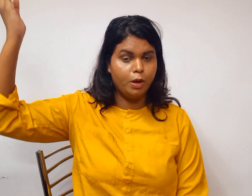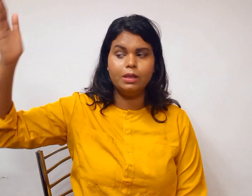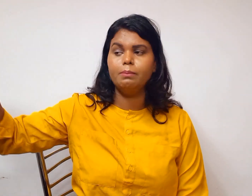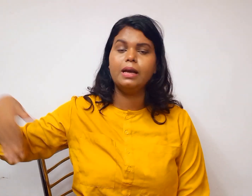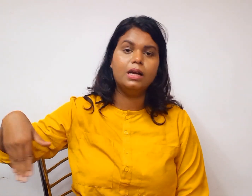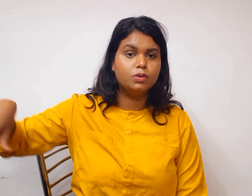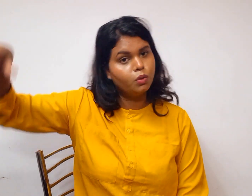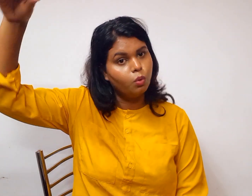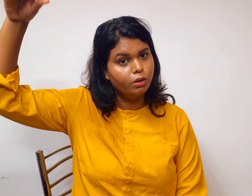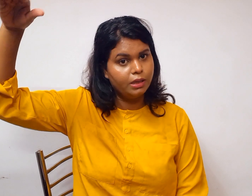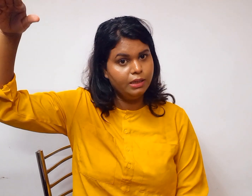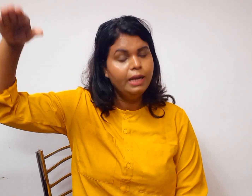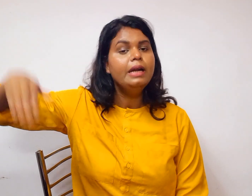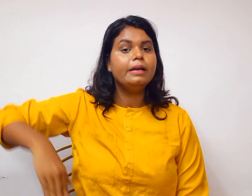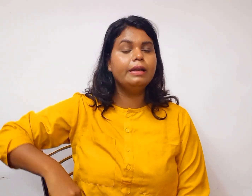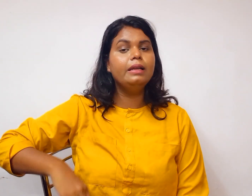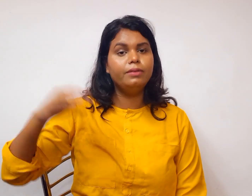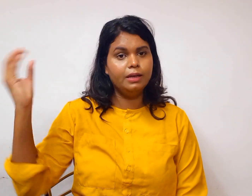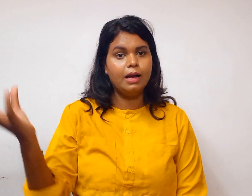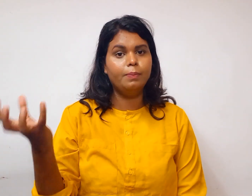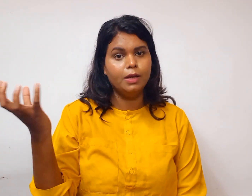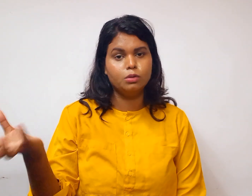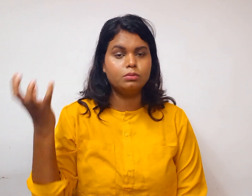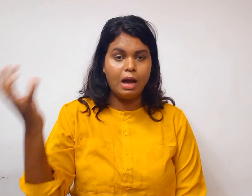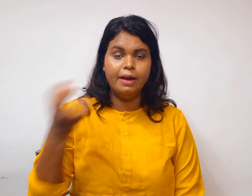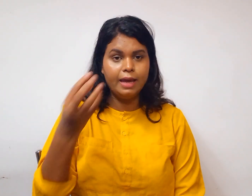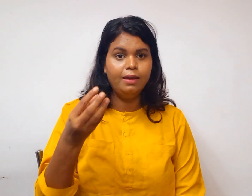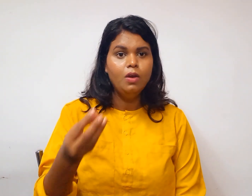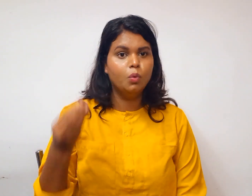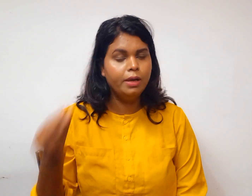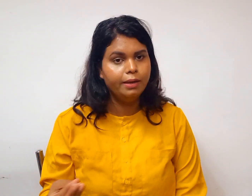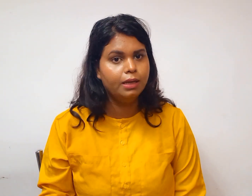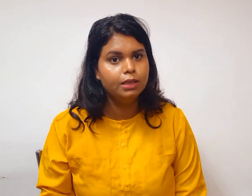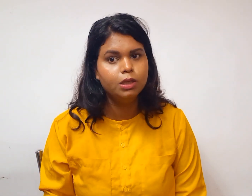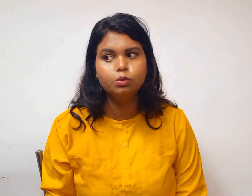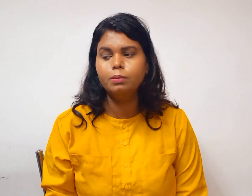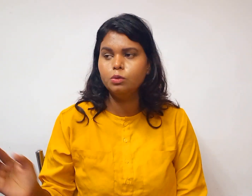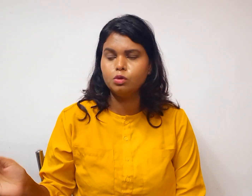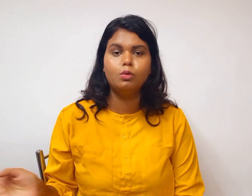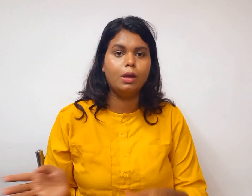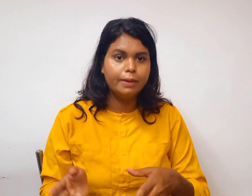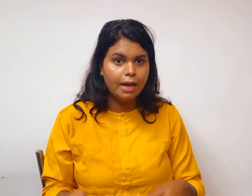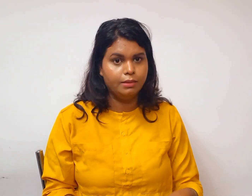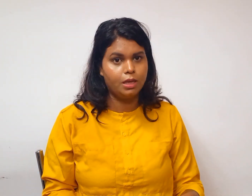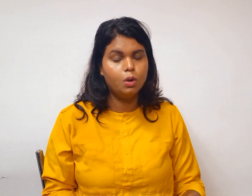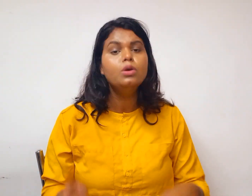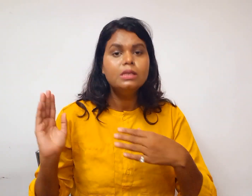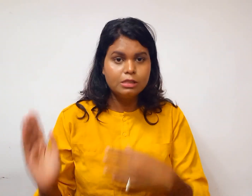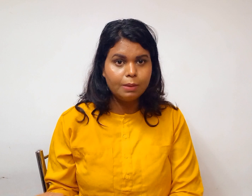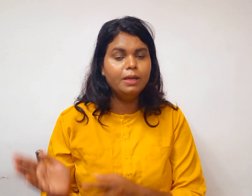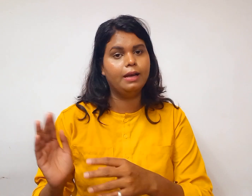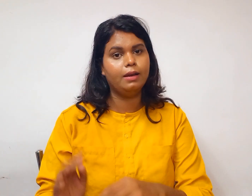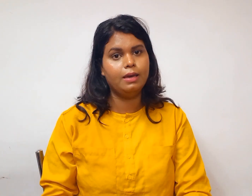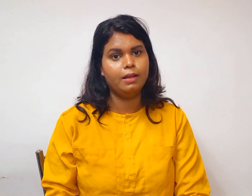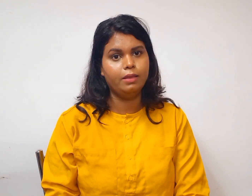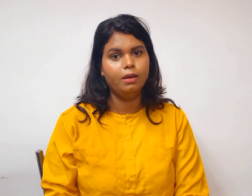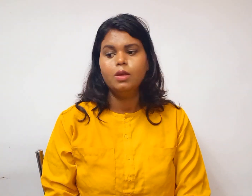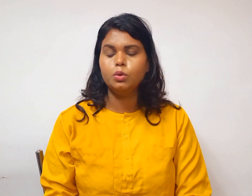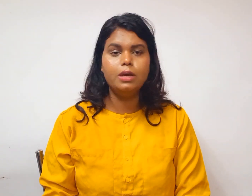मतलब मैं घर से रोड के लिए डिलीवरी का अपना जो खाना है वो लेने के लिए जाऊँ। तो मैंने उसको बोला भैया अंदर आओ, सभी लेकर के आते हैं। तो यहाँ